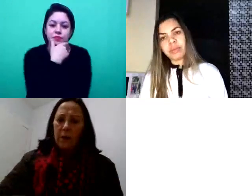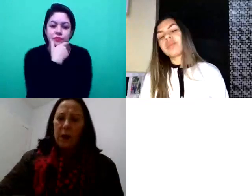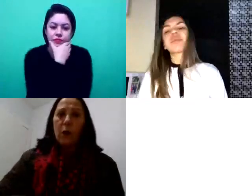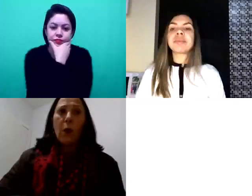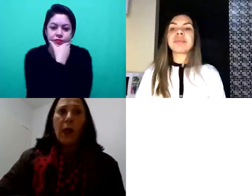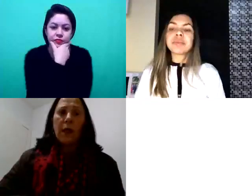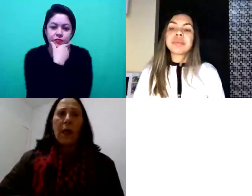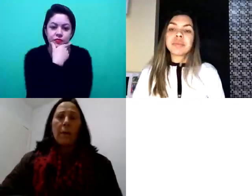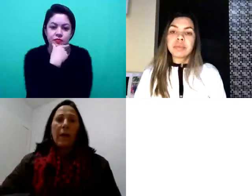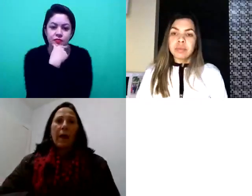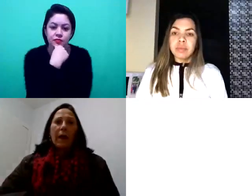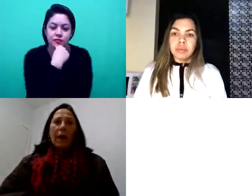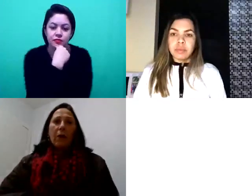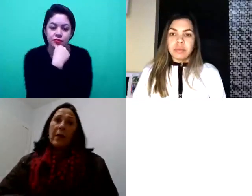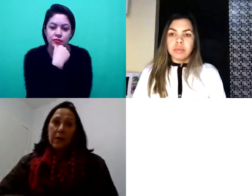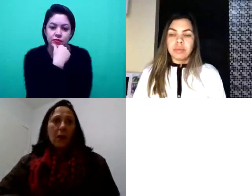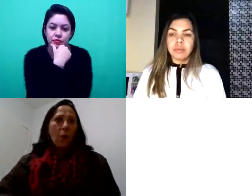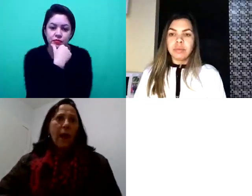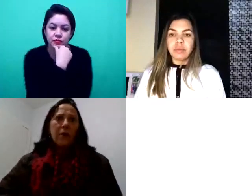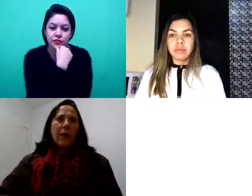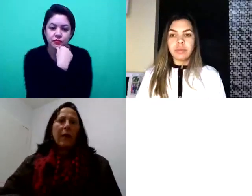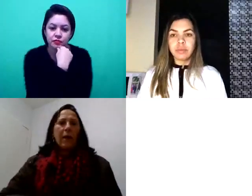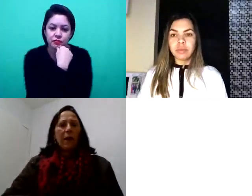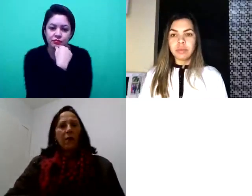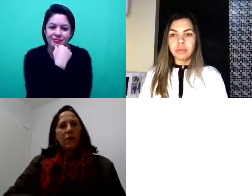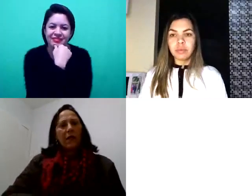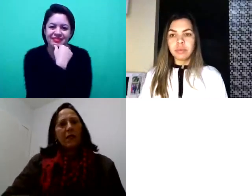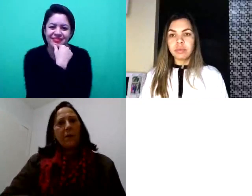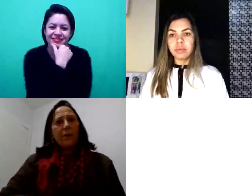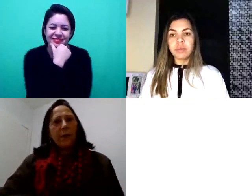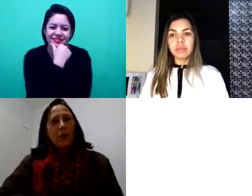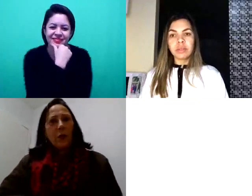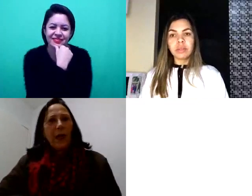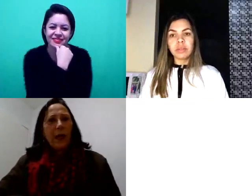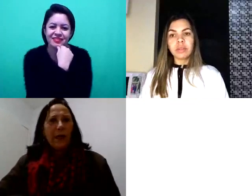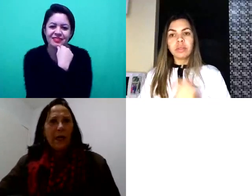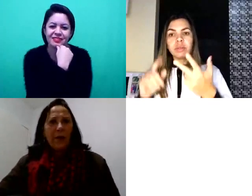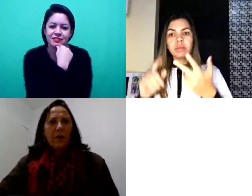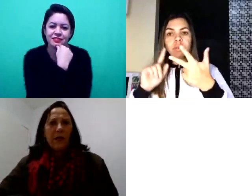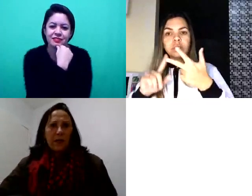Um segundo item, ou terceiro, ou quarto, né, que a professora Cida pediu para repassar para